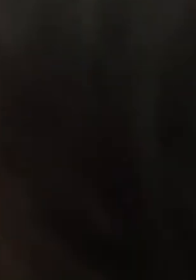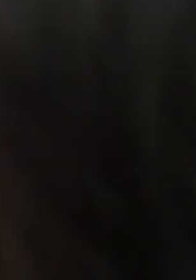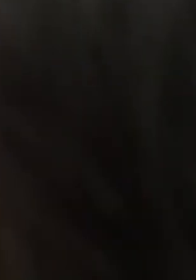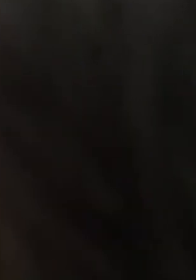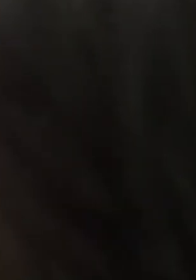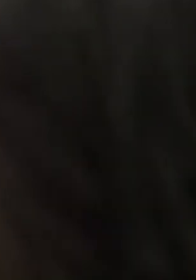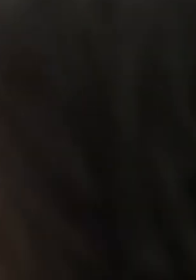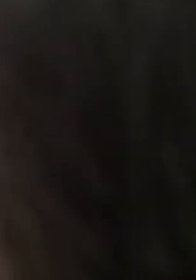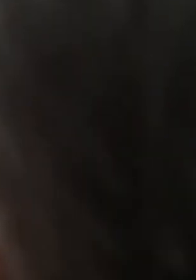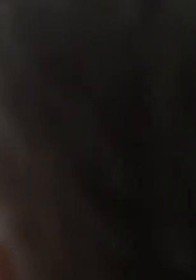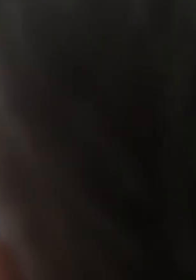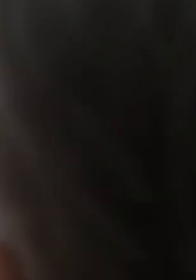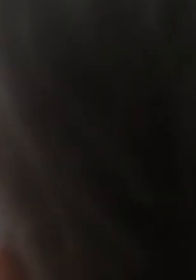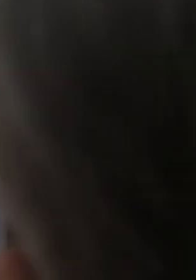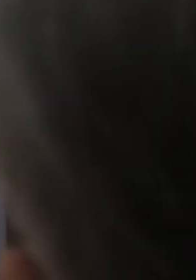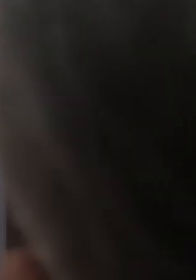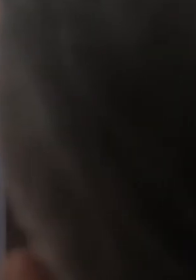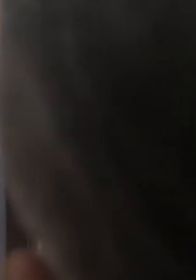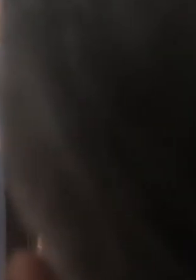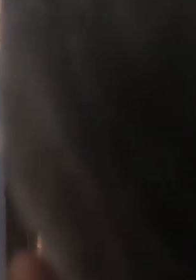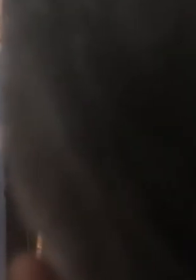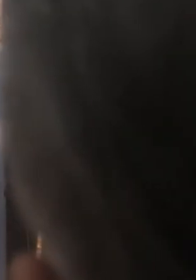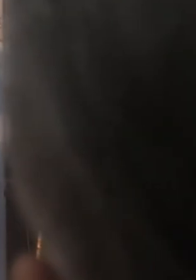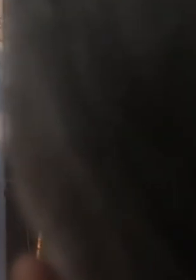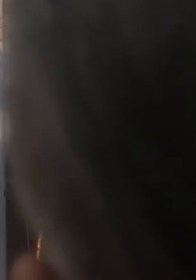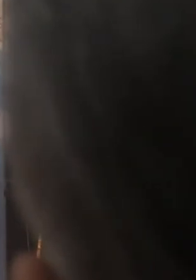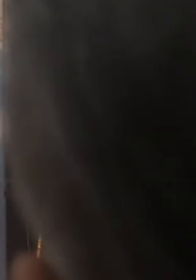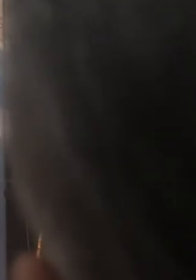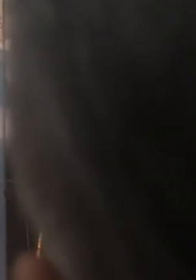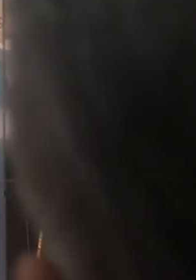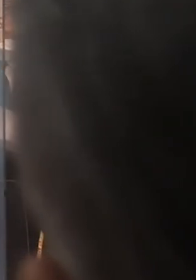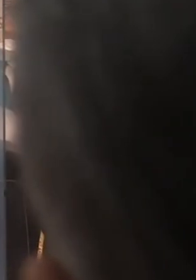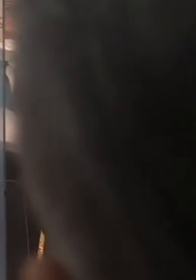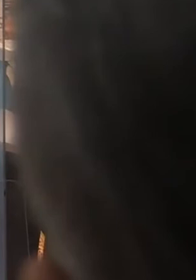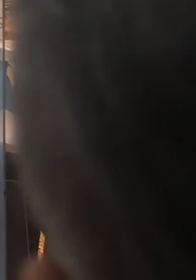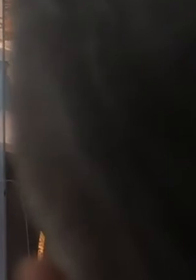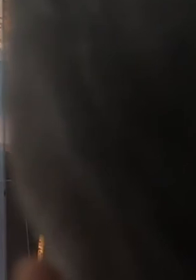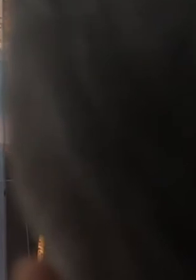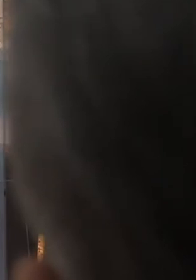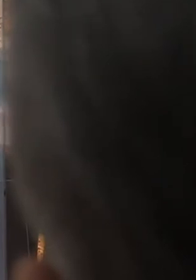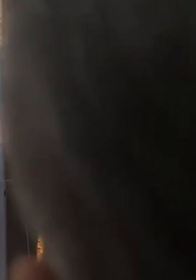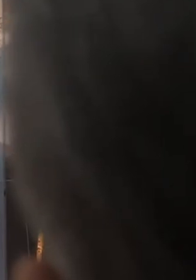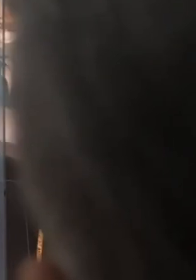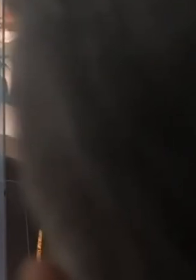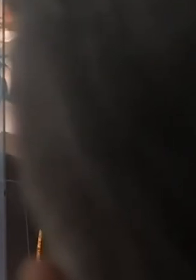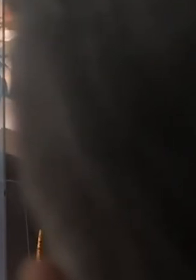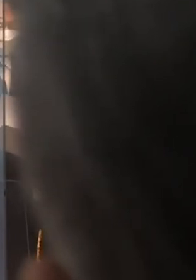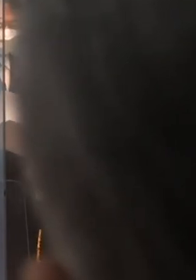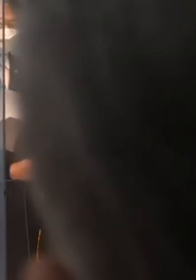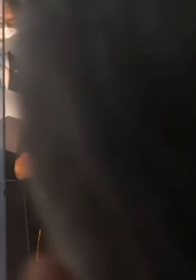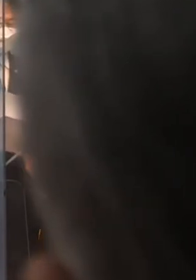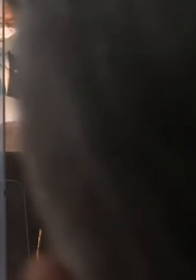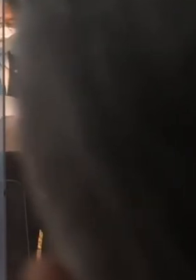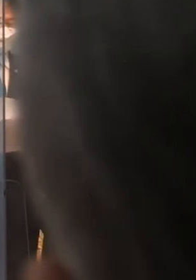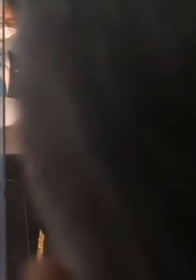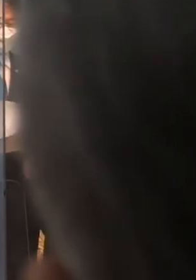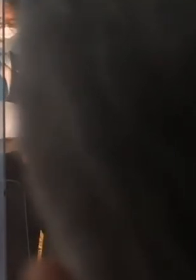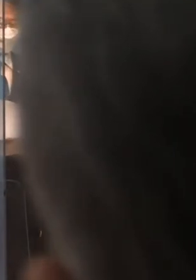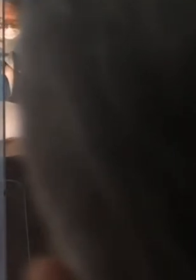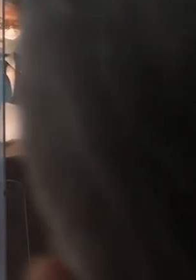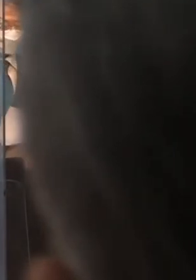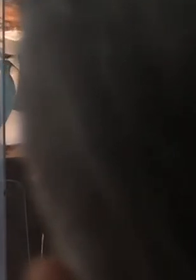완료하기 위해서는 물리적으로도 더 이상 미룰 수가 없습니다. 행동하는 의원 모임 철험에는 결연한 각오로 이 자리에